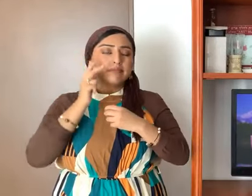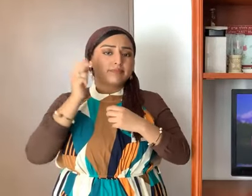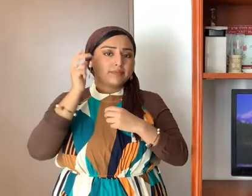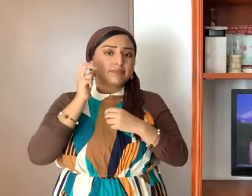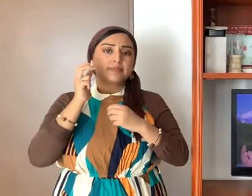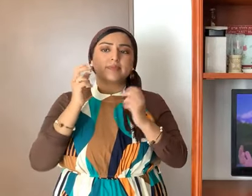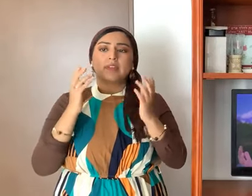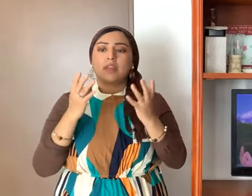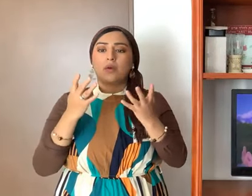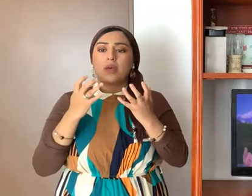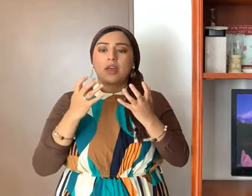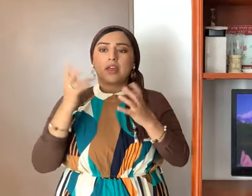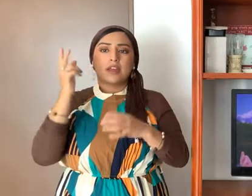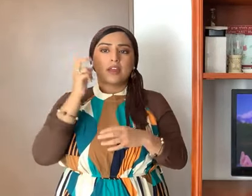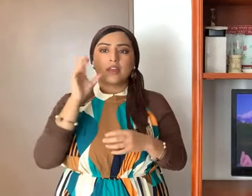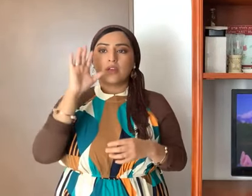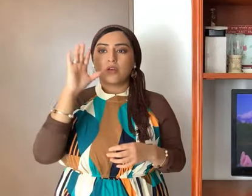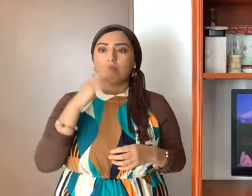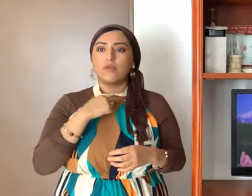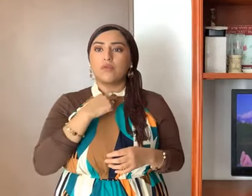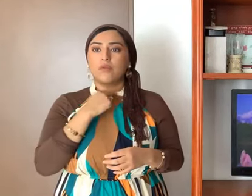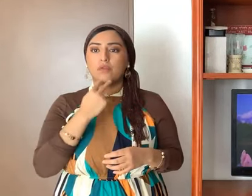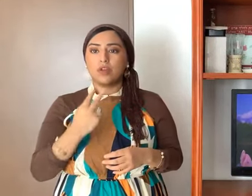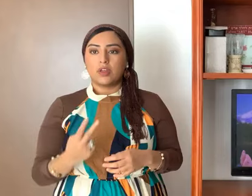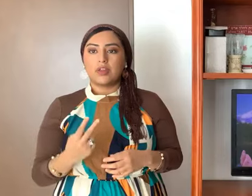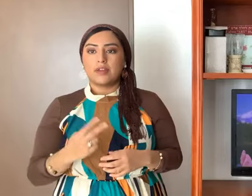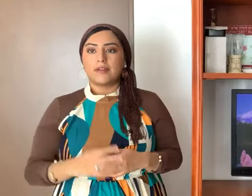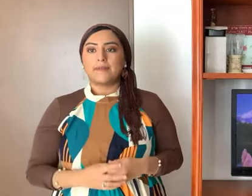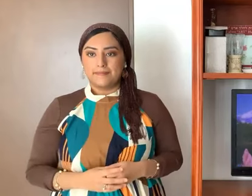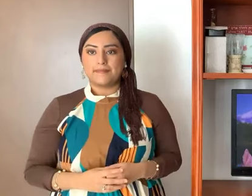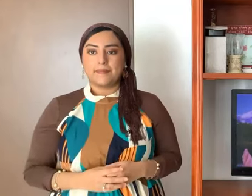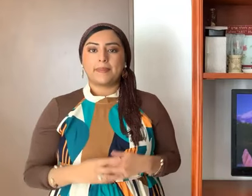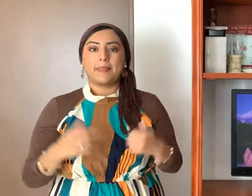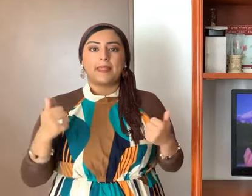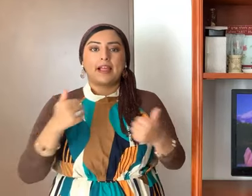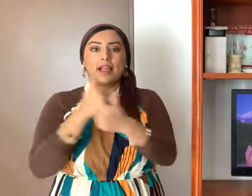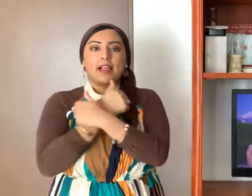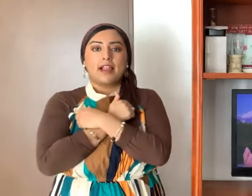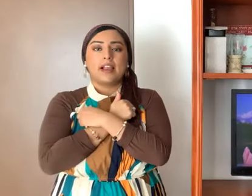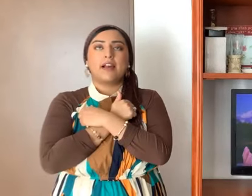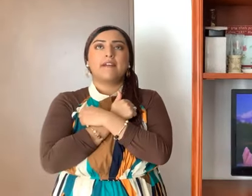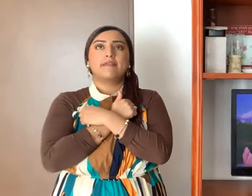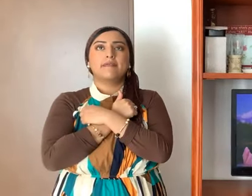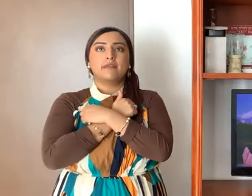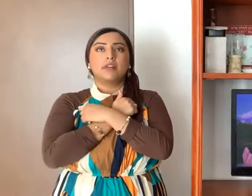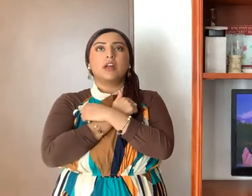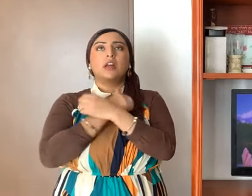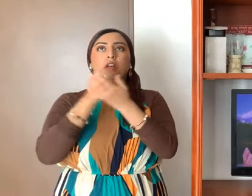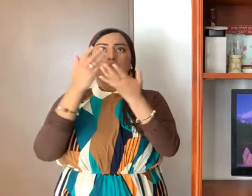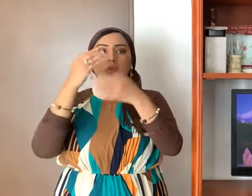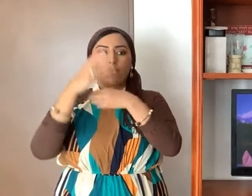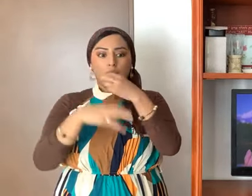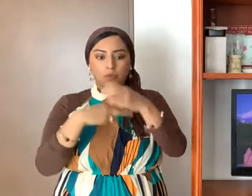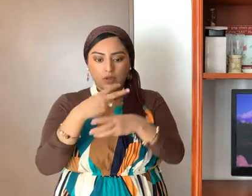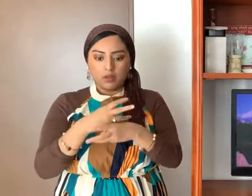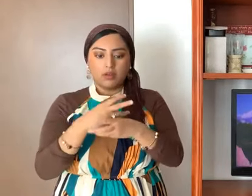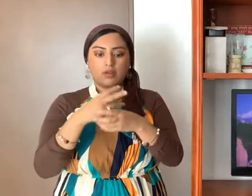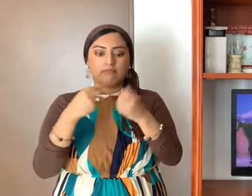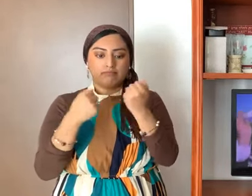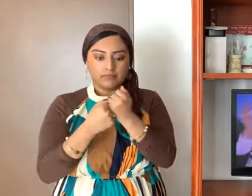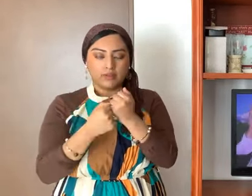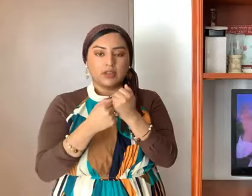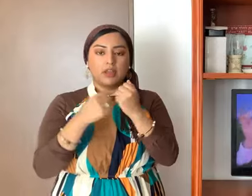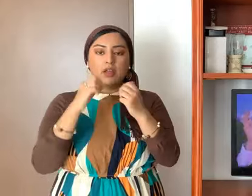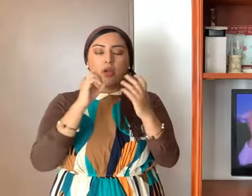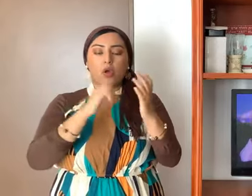quiere escuchar tu voz, creador de los cielos y la tierra? Que amas Abacadosh a tu creación y que la sostienes. Oh